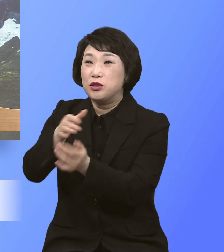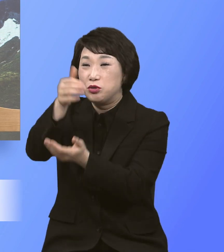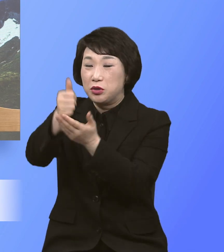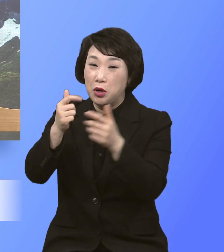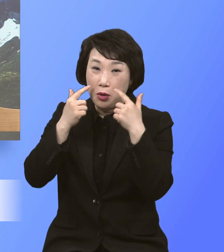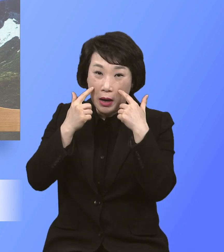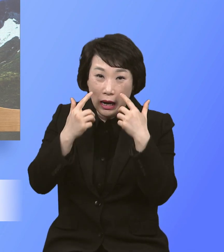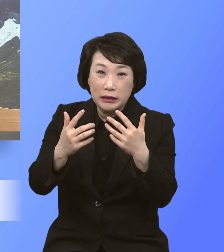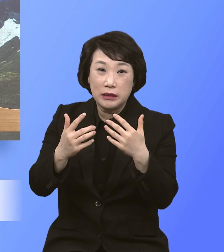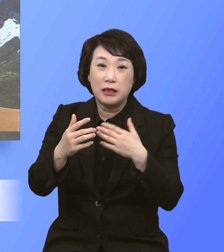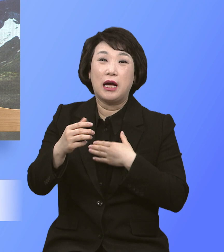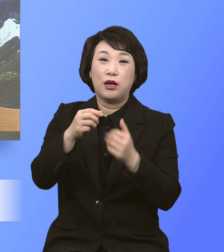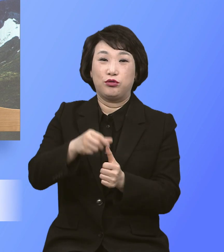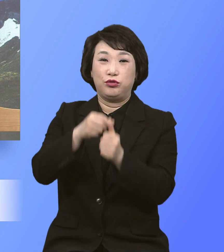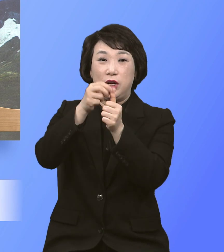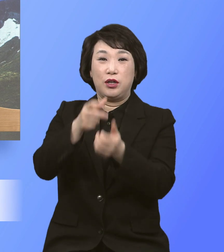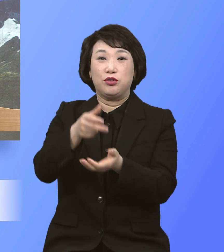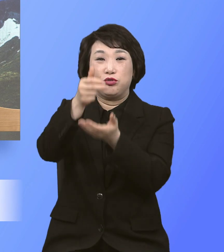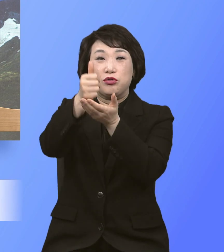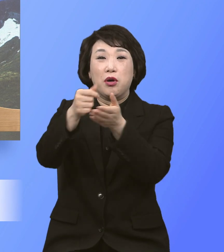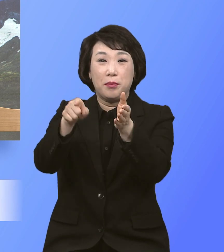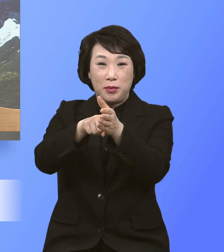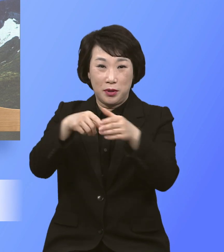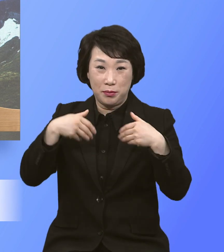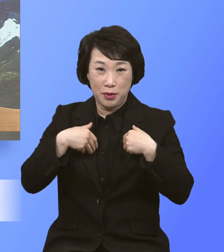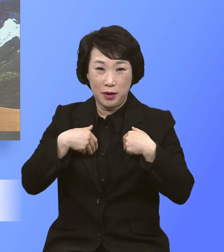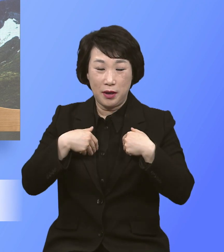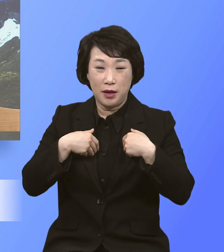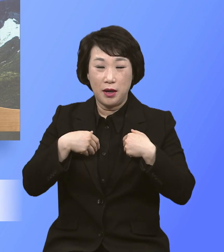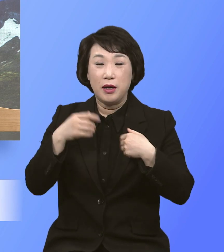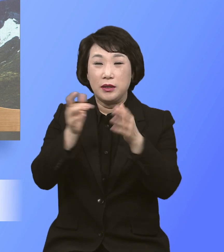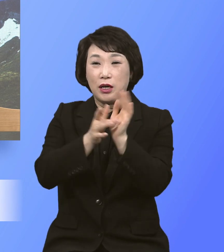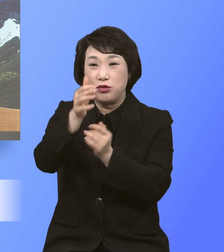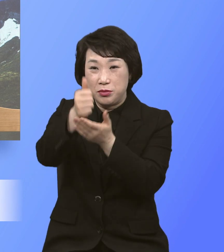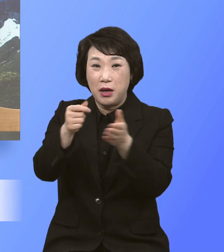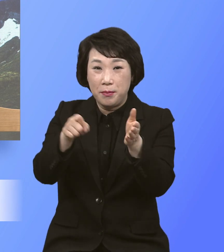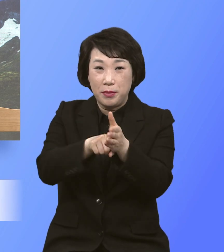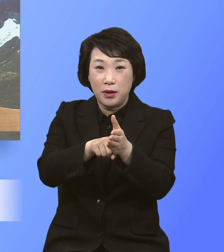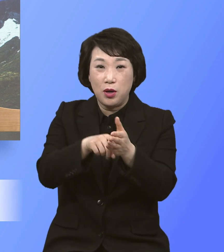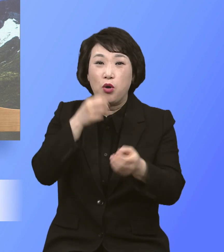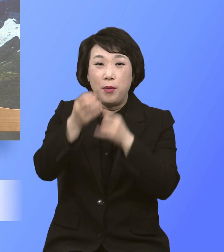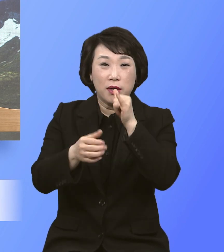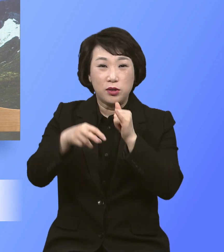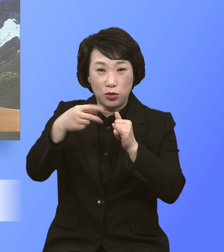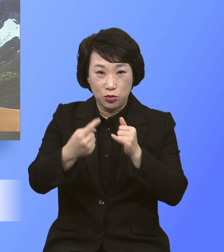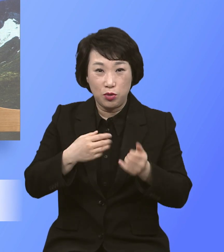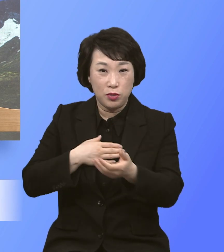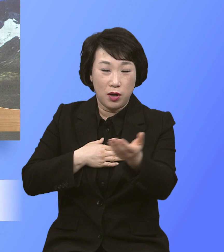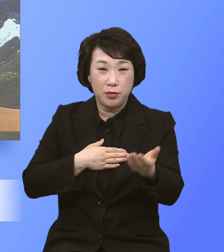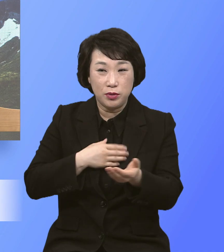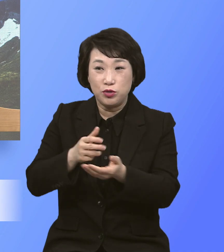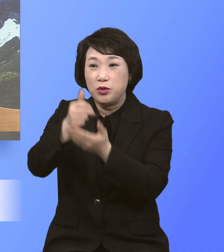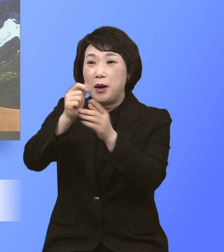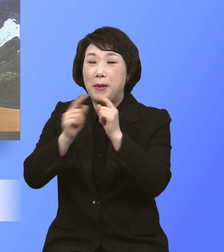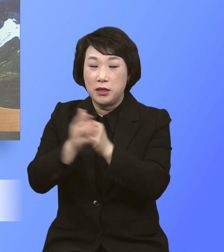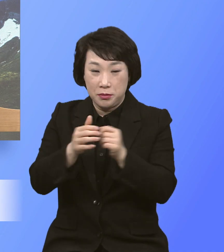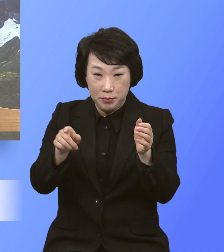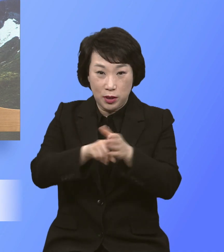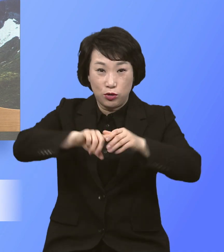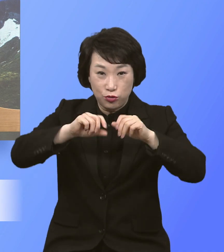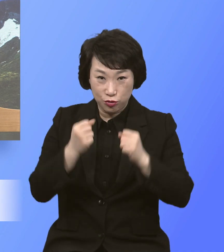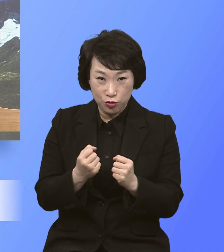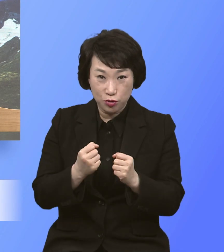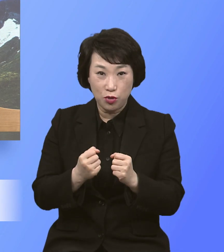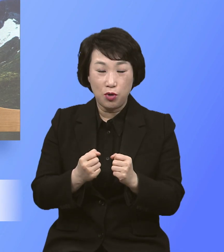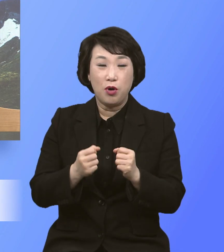그리스도를 확실한 구세주로 믿어야 하고, 예수를 믿노라 할지라도 그의 말씀을 믿고